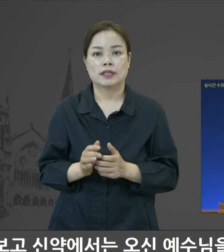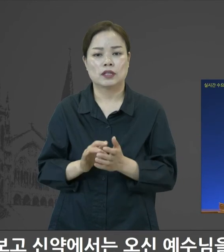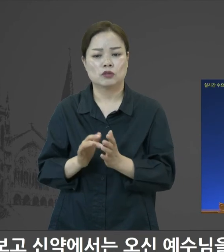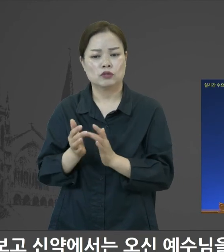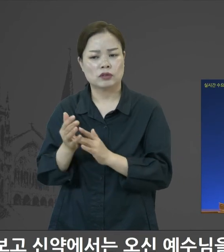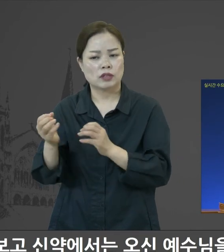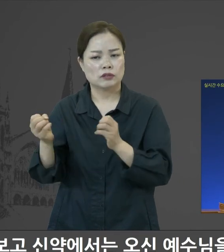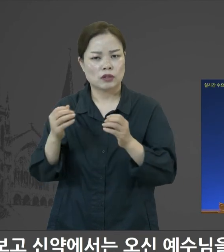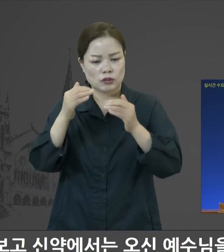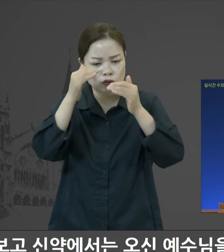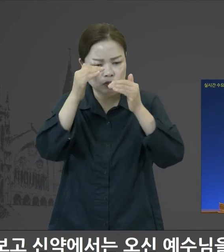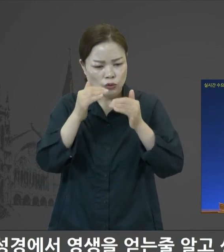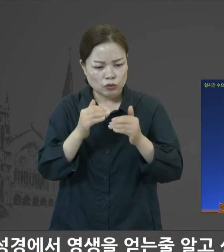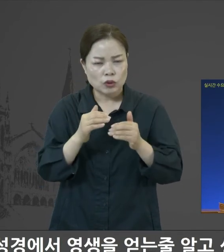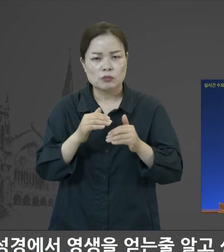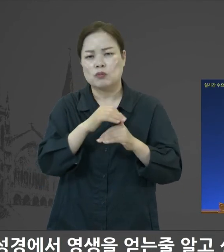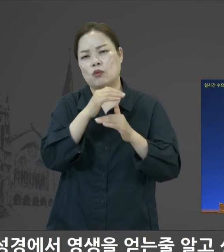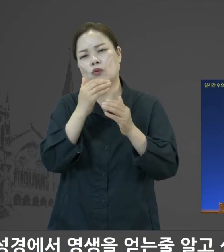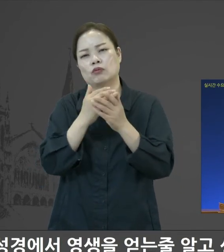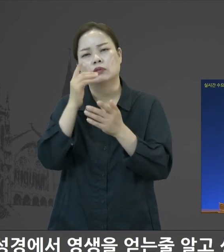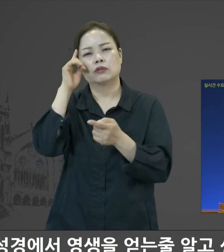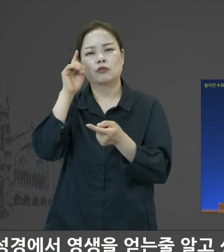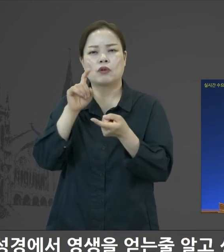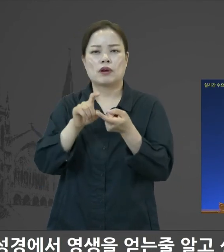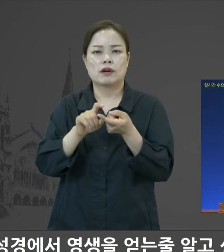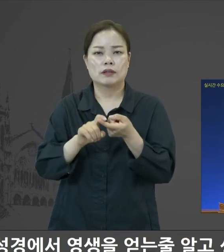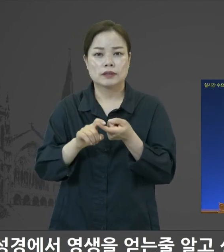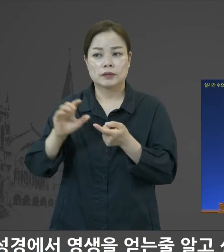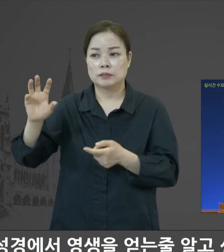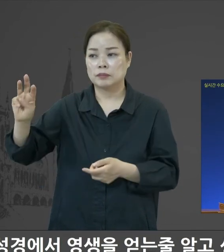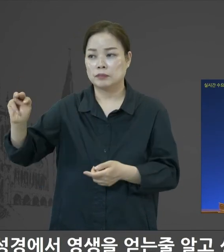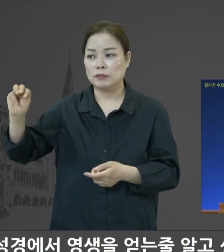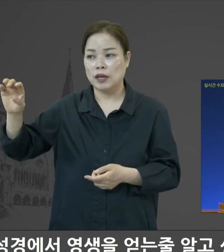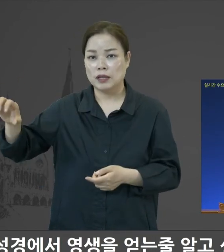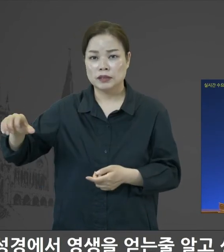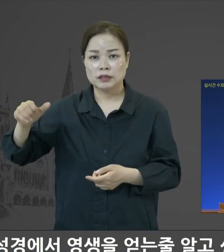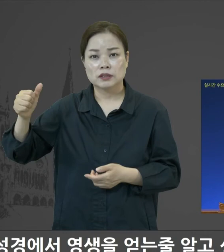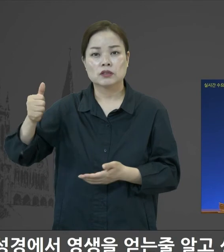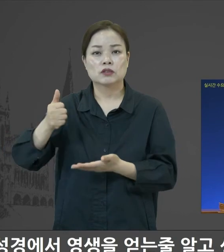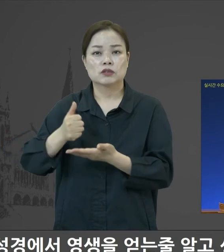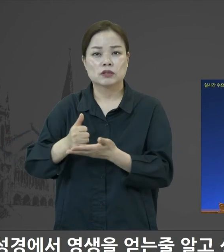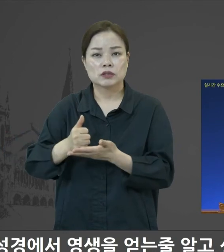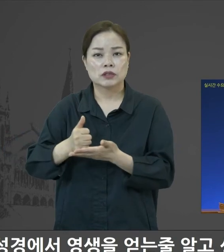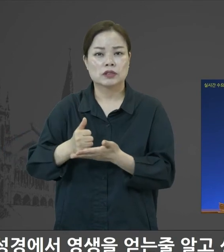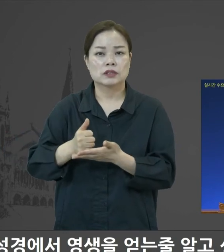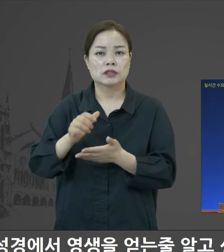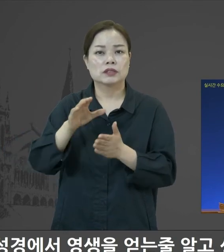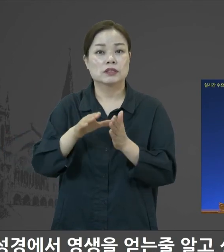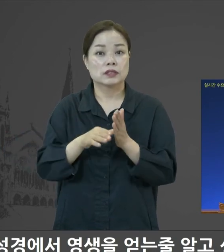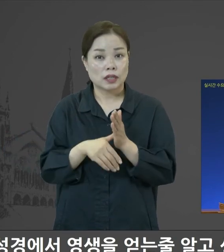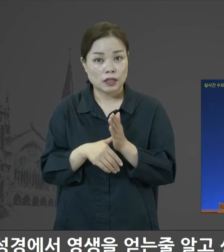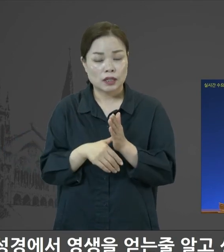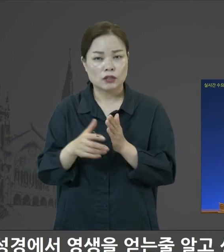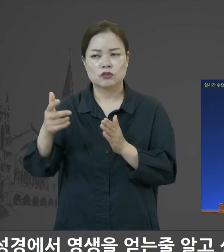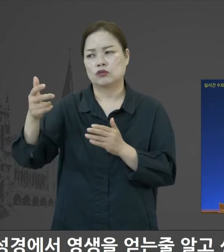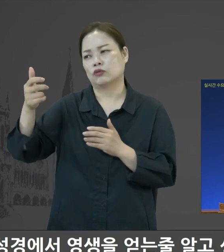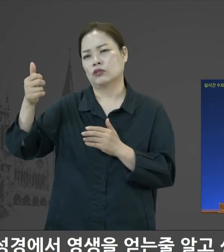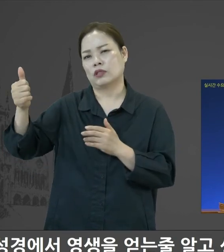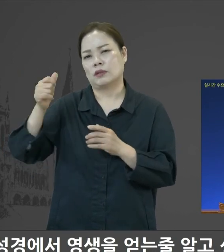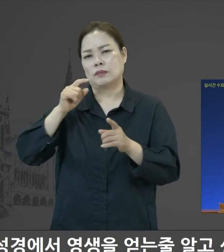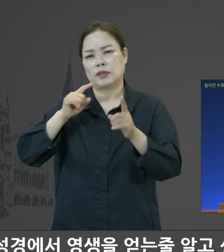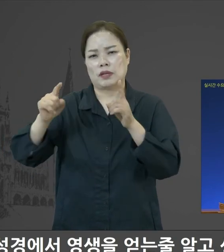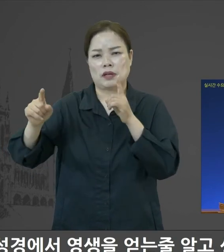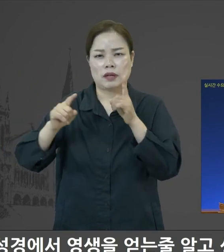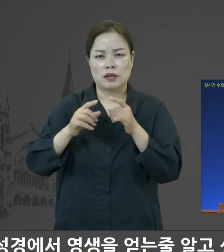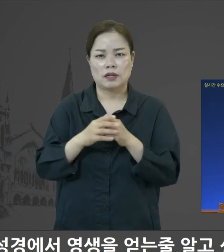예수님과의 대화를 통해서 그 여인의 모든 관심이 메시아 곧 그리스도께로 향해져 있을 그때에 주님께서